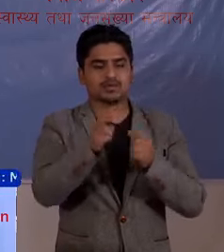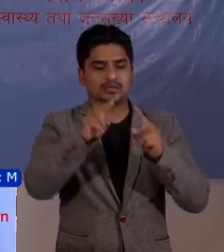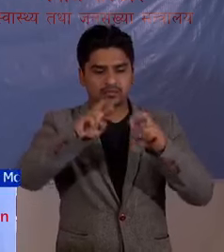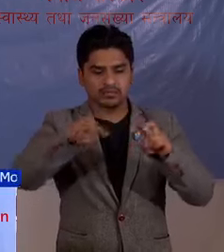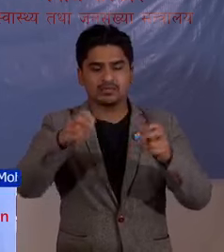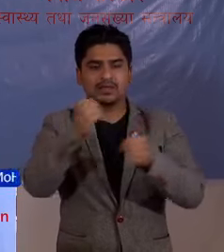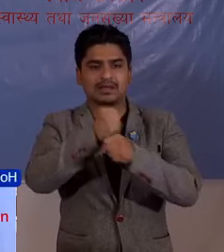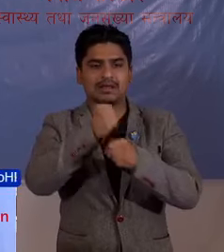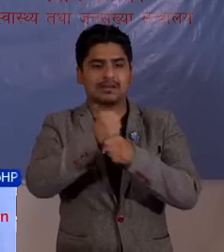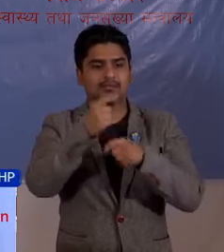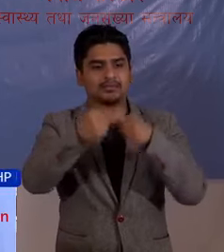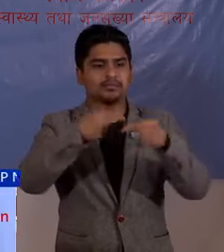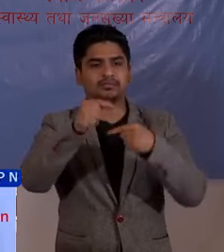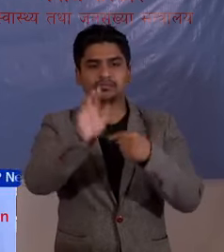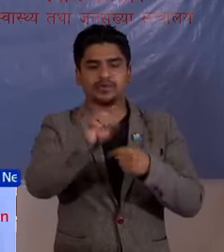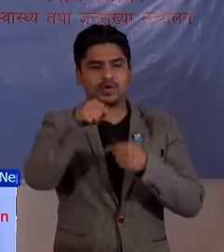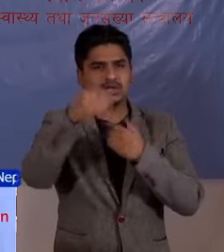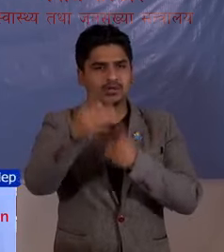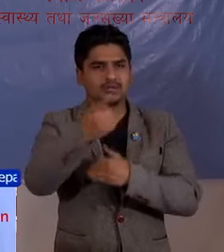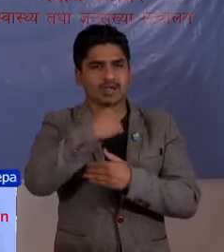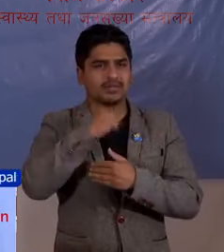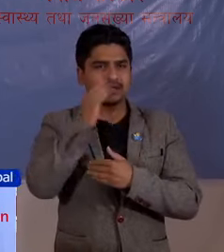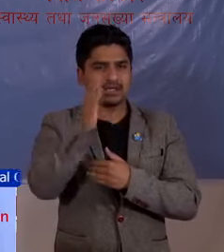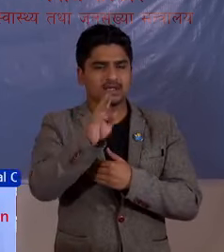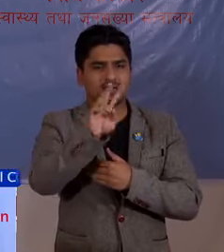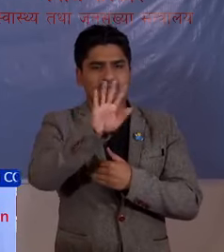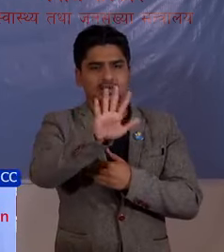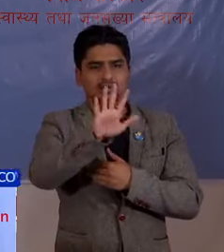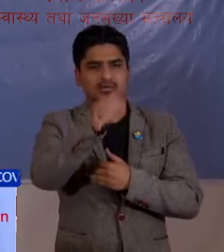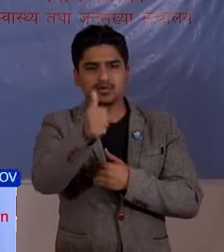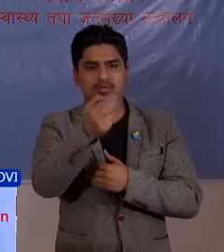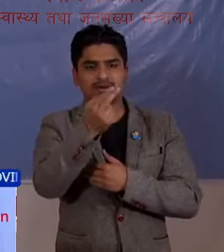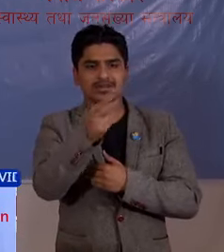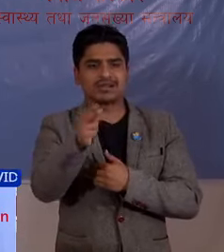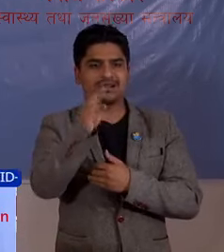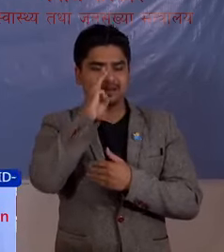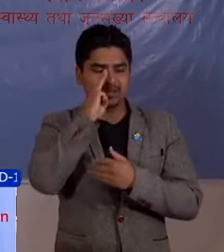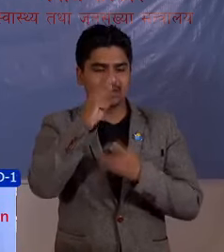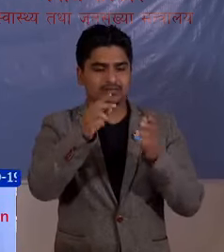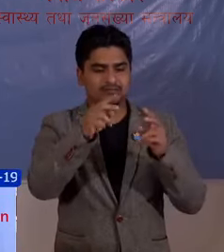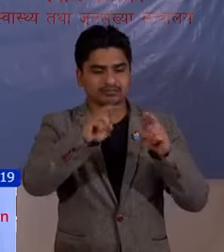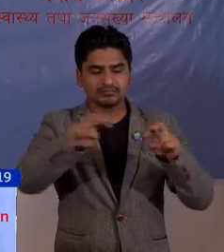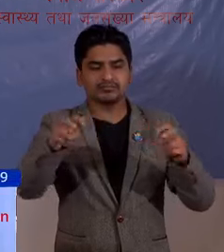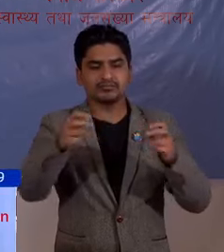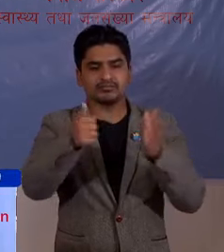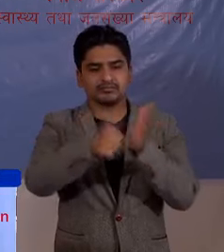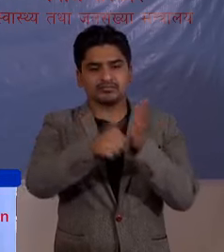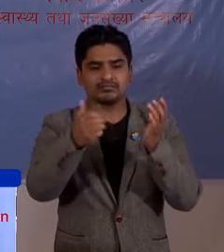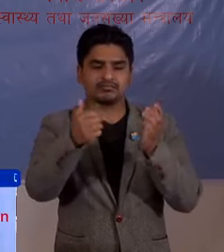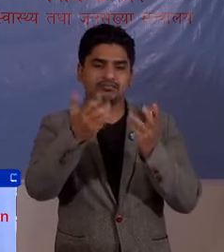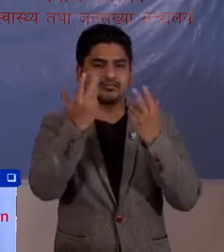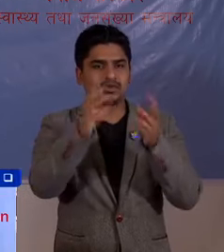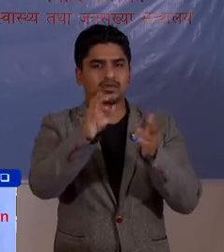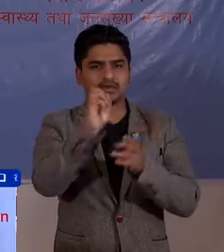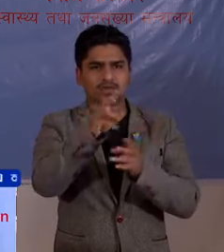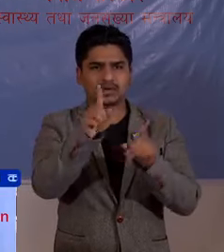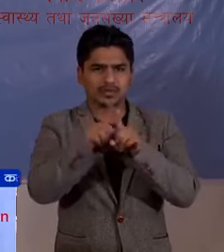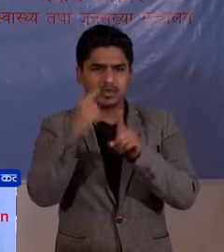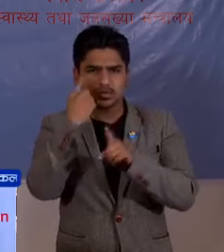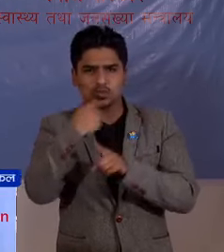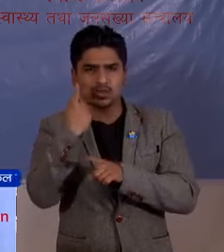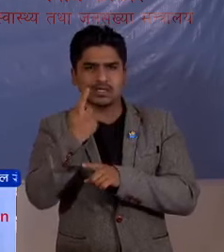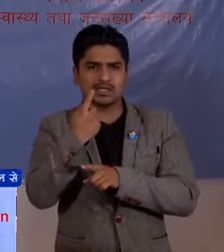ट्रेसिङ कार्य चाहिँ भइरहेको छ। अहिलेसम्म हामीले 56 जनामा ट्रेसिङ कार्य गरेर उहाँहरूको पनि जाँच गरिसकेका छौँ। तर पनि यदि